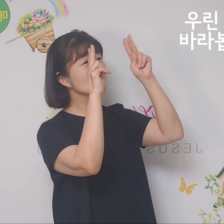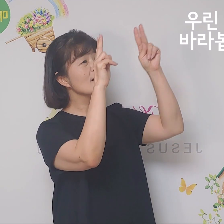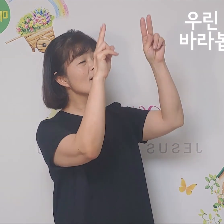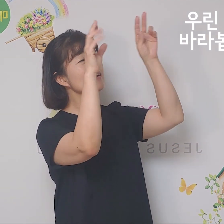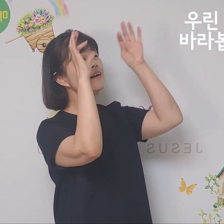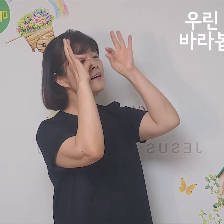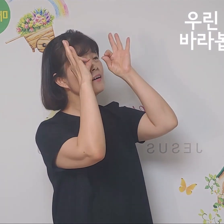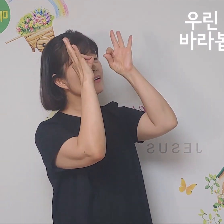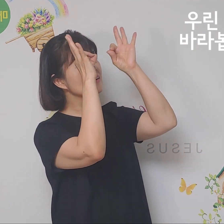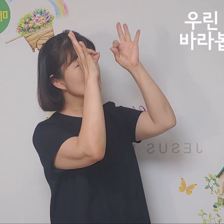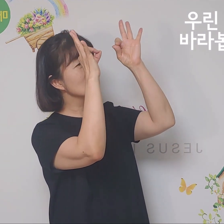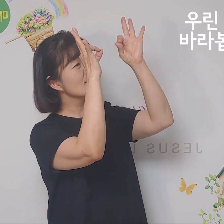바라봅니다.